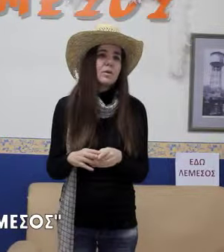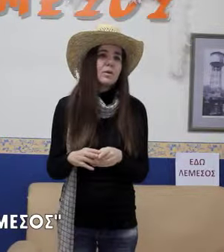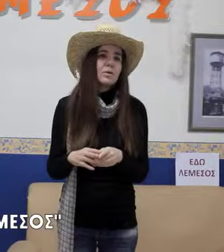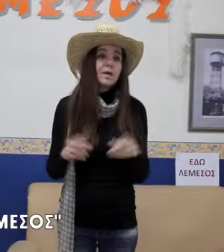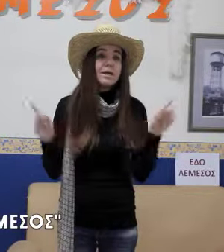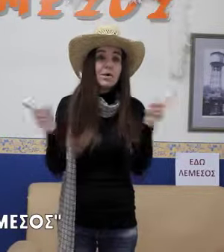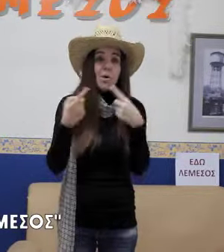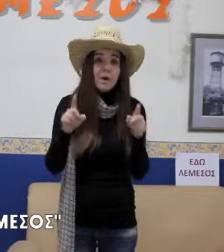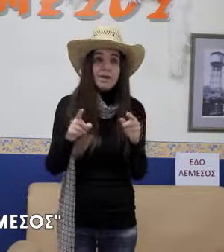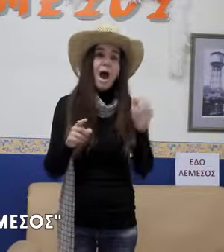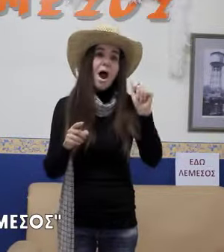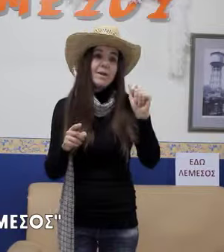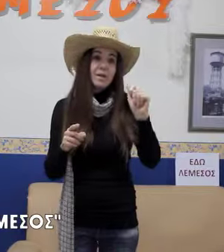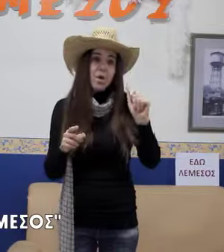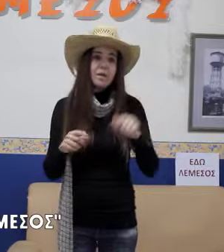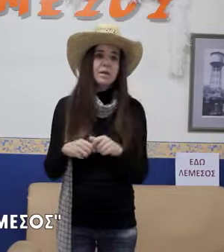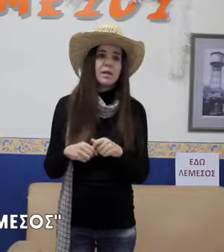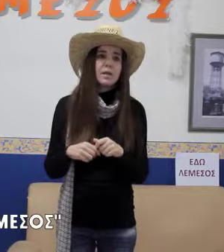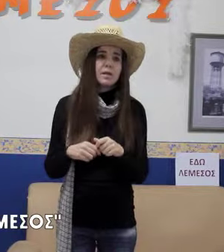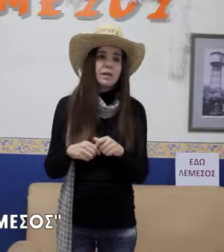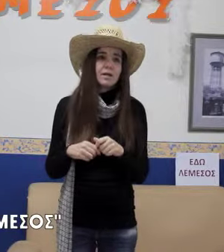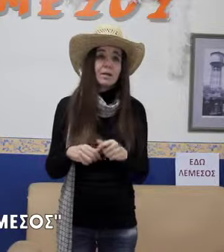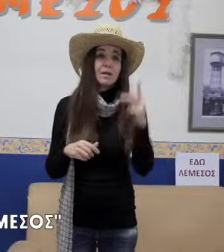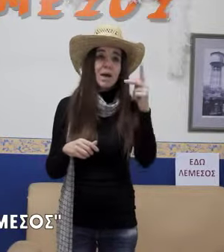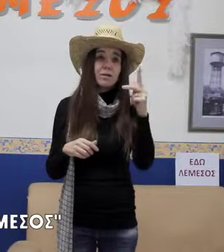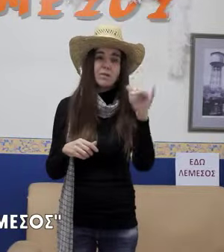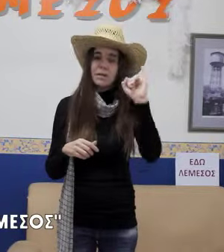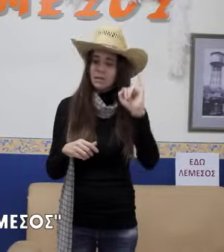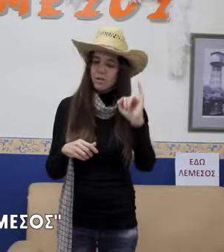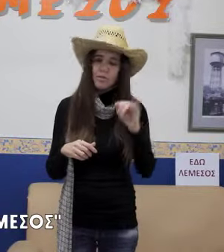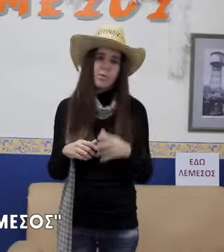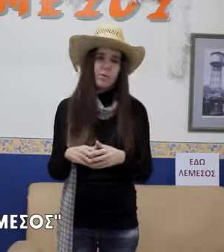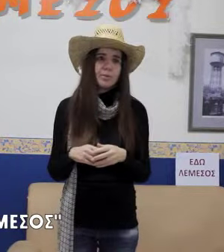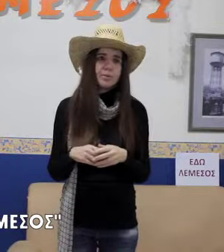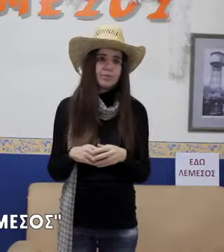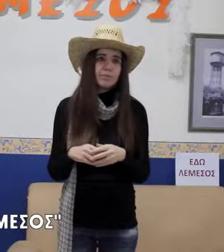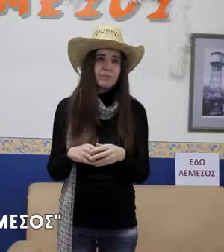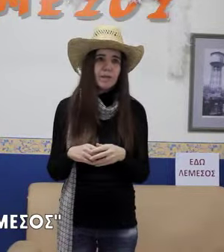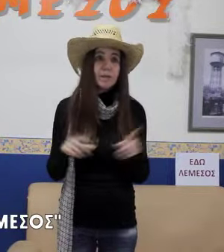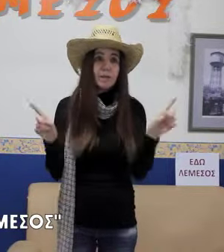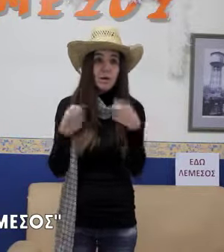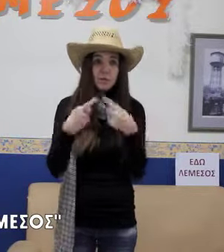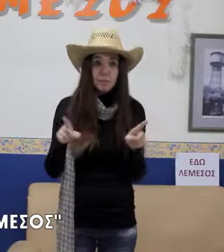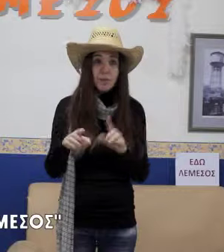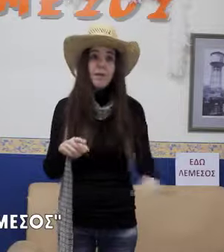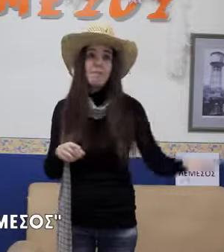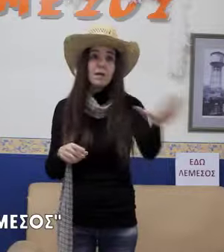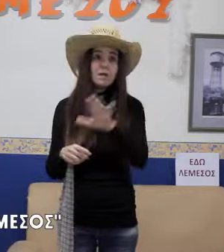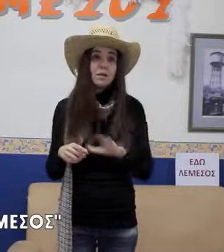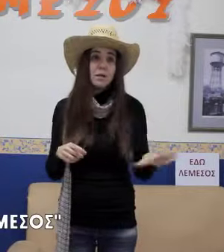Χοροδία Αρίωνες, οι Κανταδόροι της Εδώ, η Χοροδία της Πανκύπριας